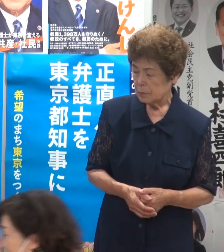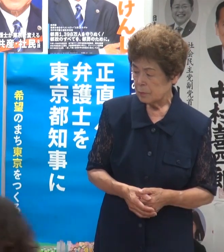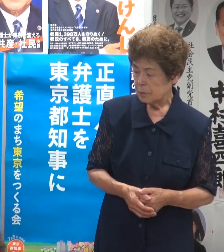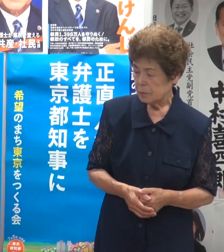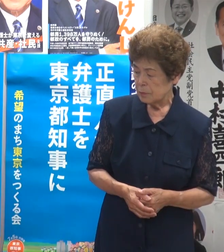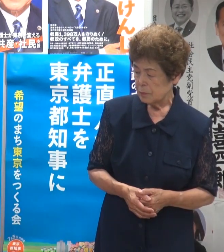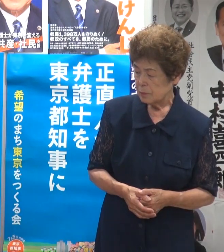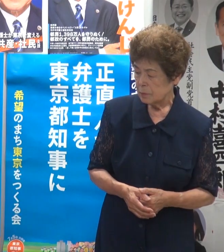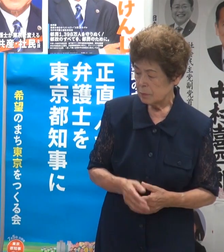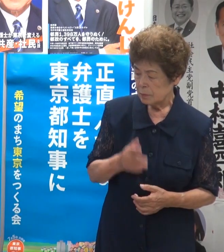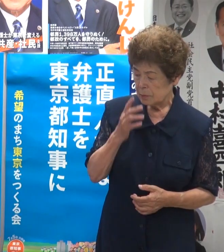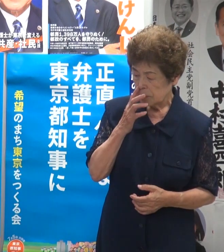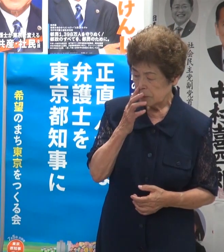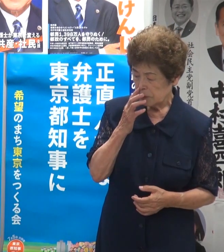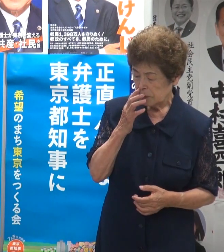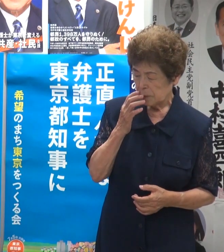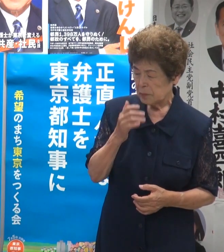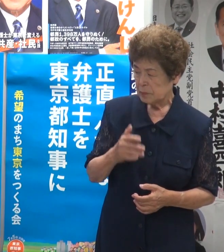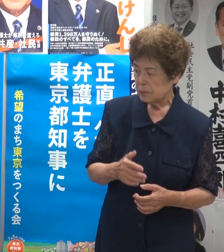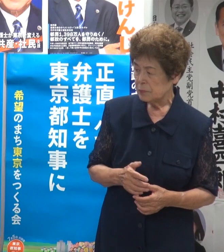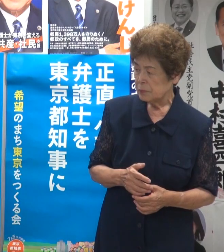マイクがすいません。